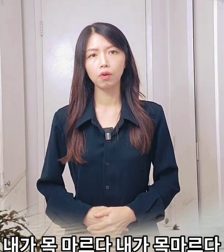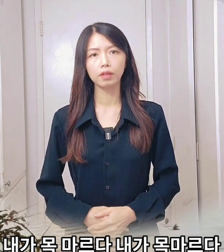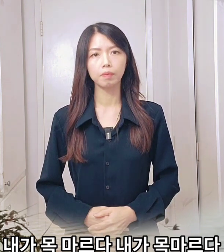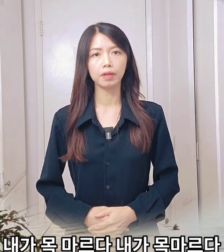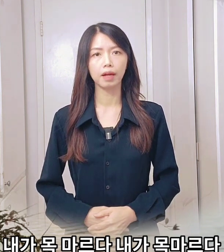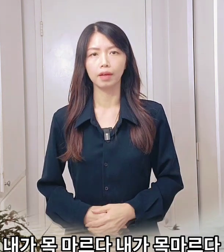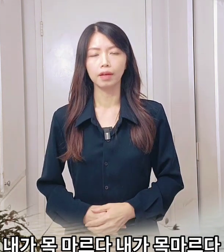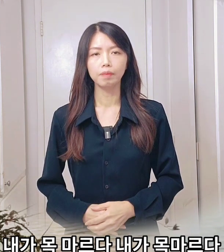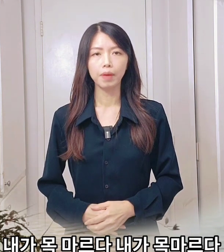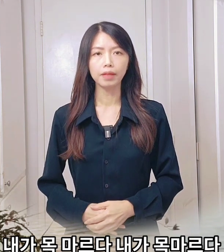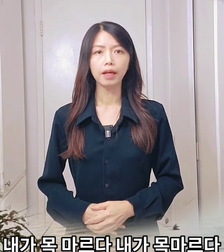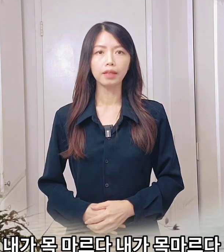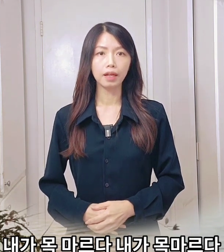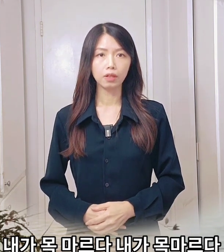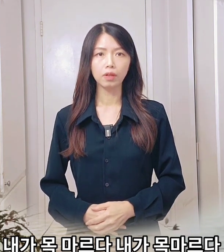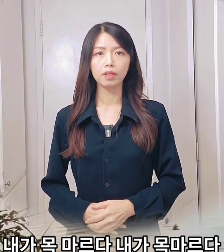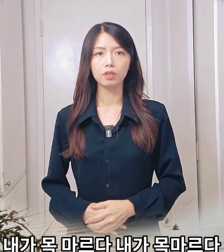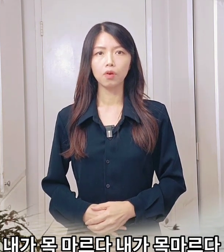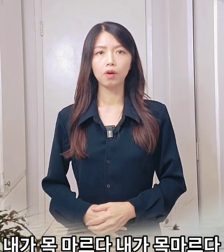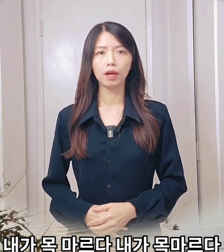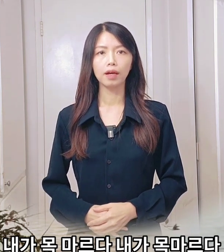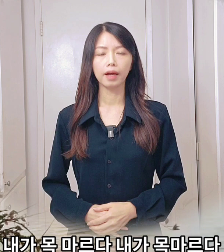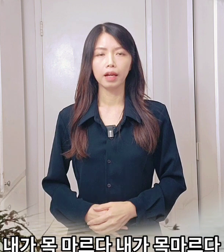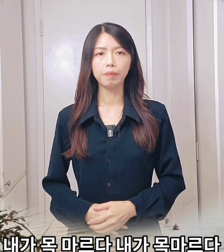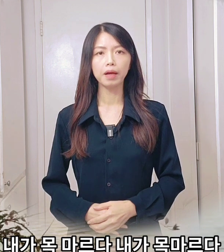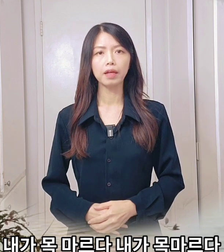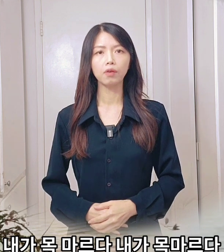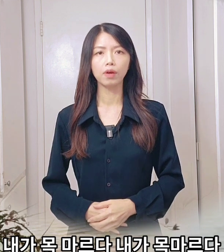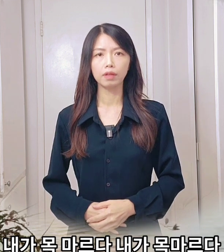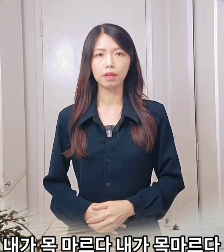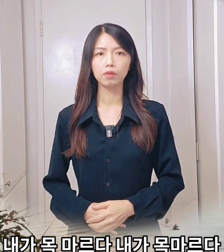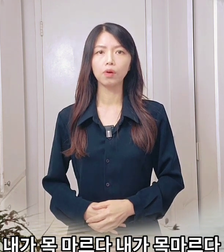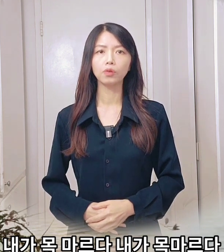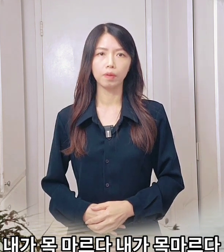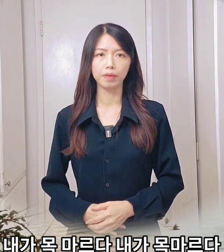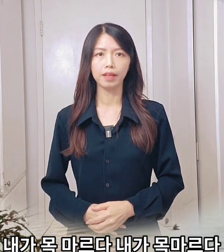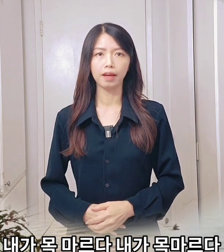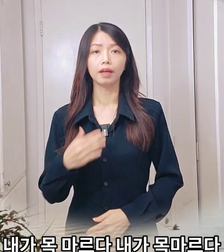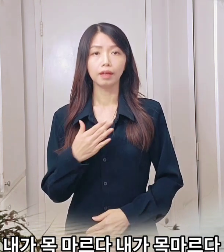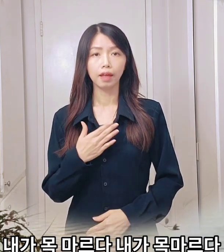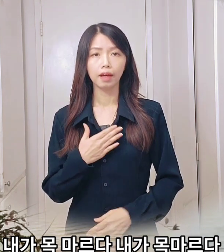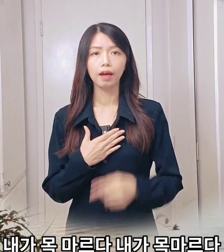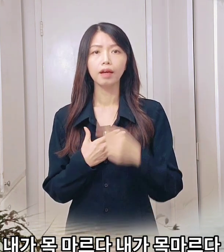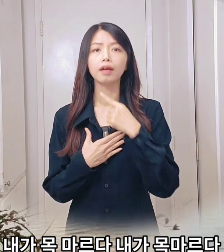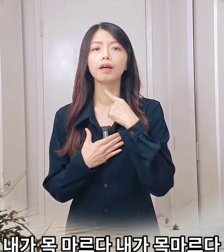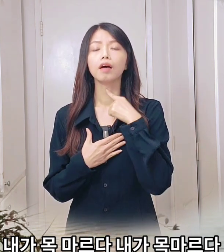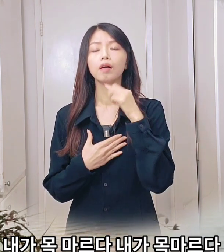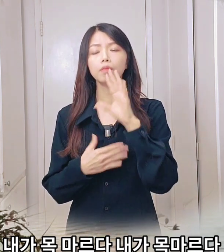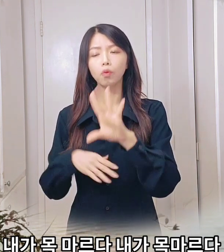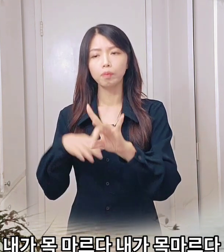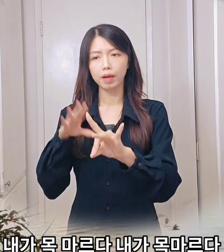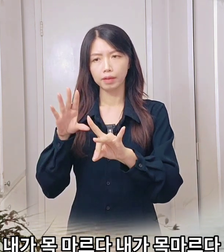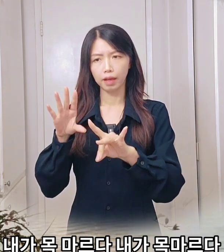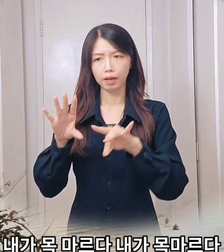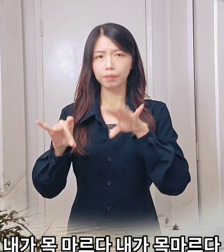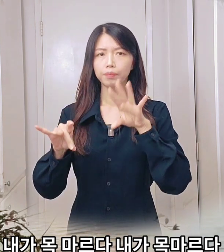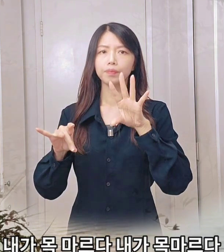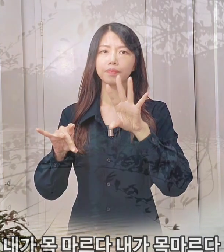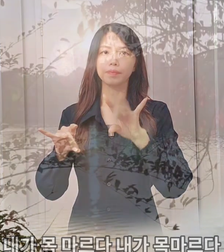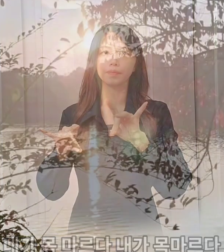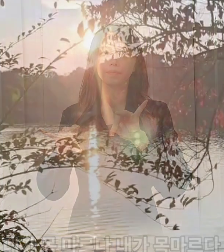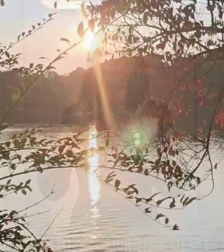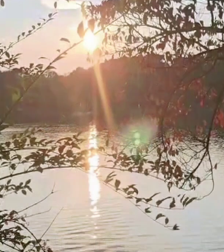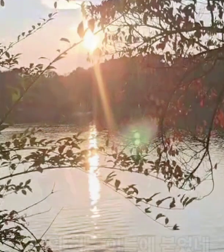하는 대수어가 됩니다. 맥락에 따라서는 이 수어가 갈망이라고 하는 뜻의 수어도 됩니다. 내가 목마르다.